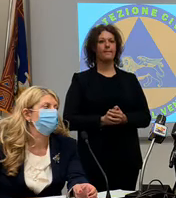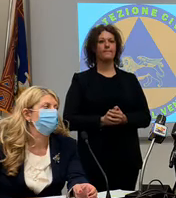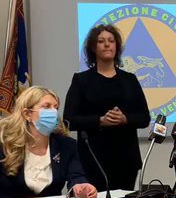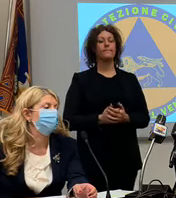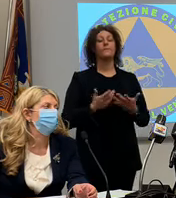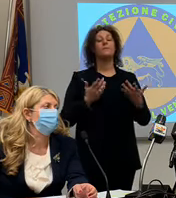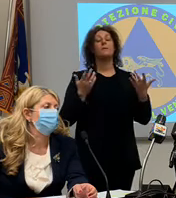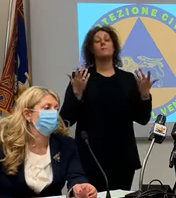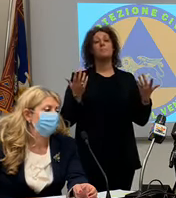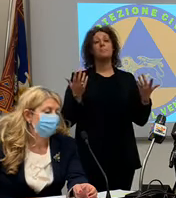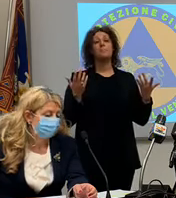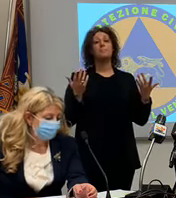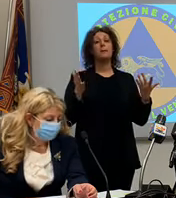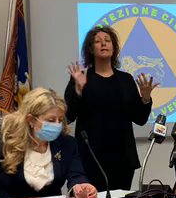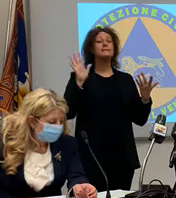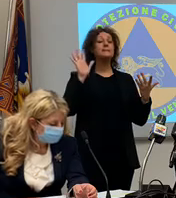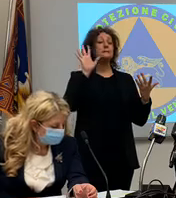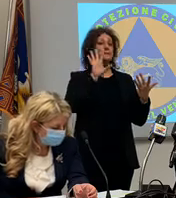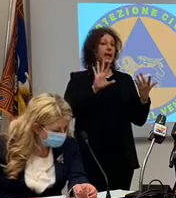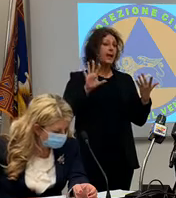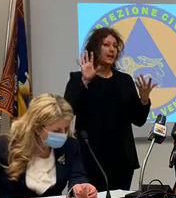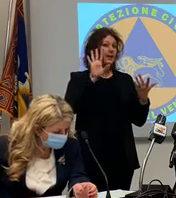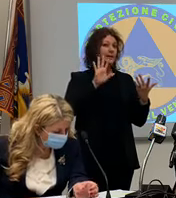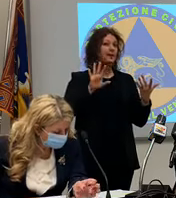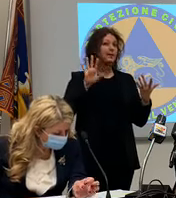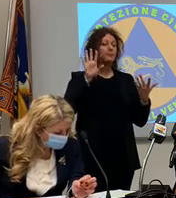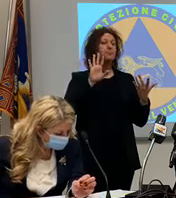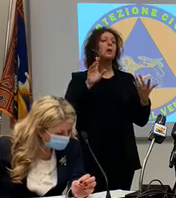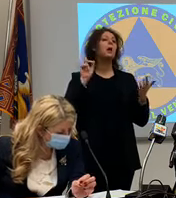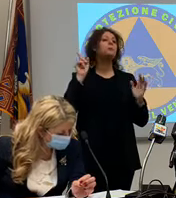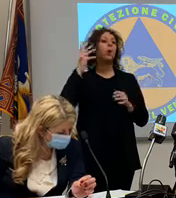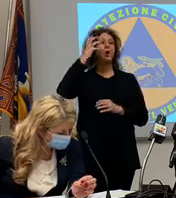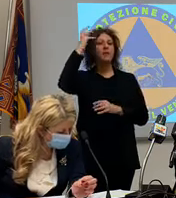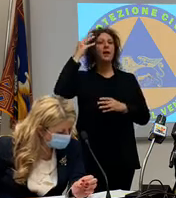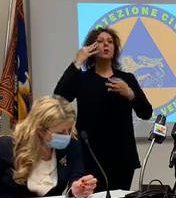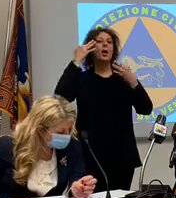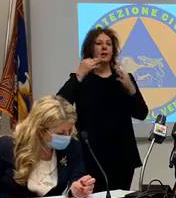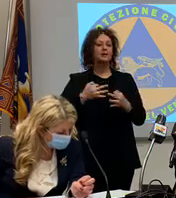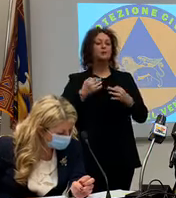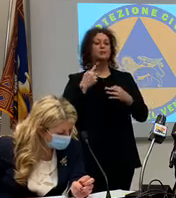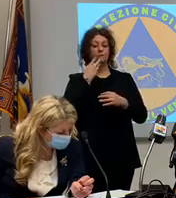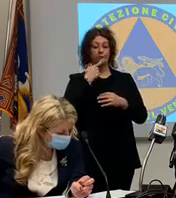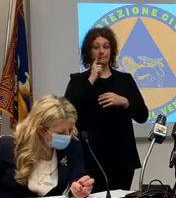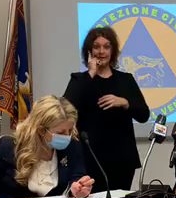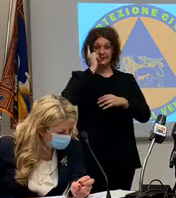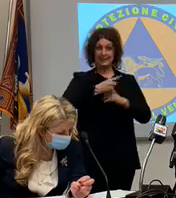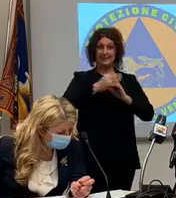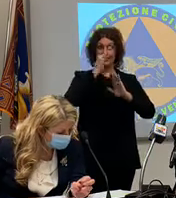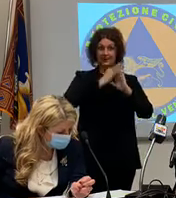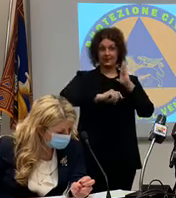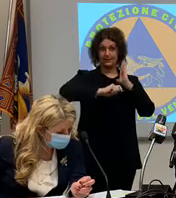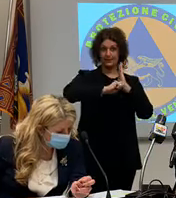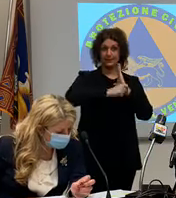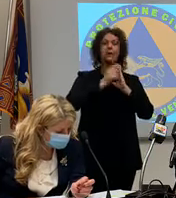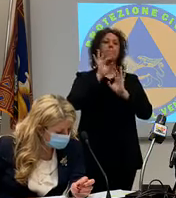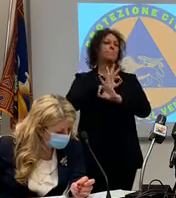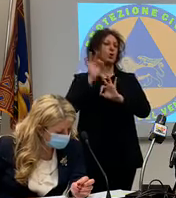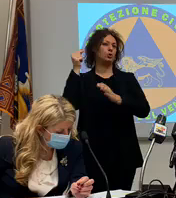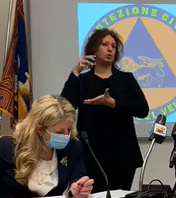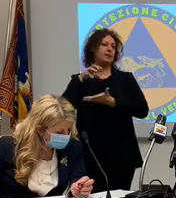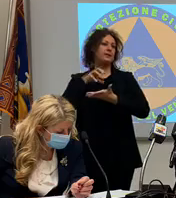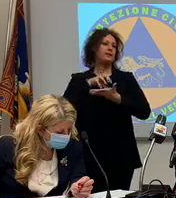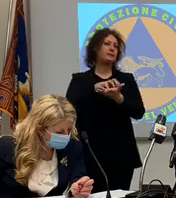di corridoio è che comunque affiancherebbe ristoria le misure ma questa è voce diciamo di